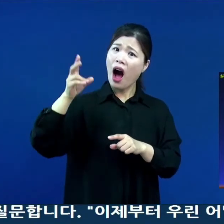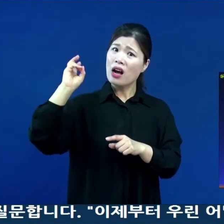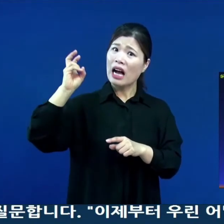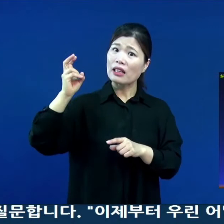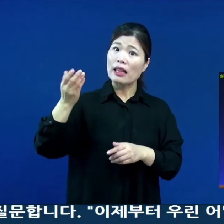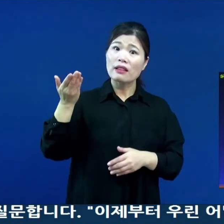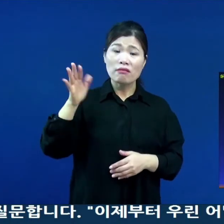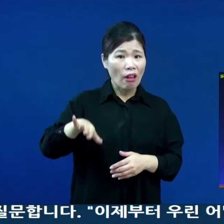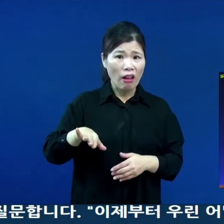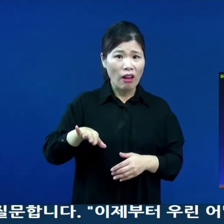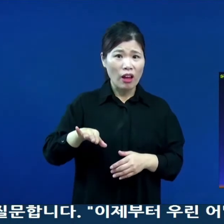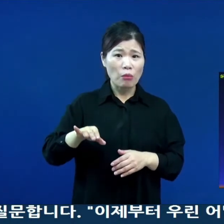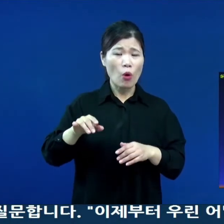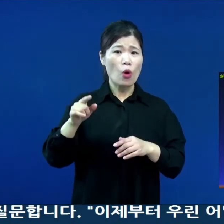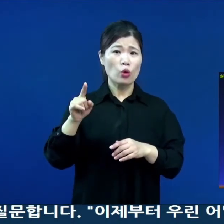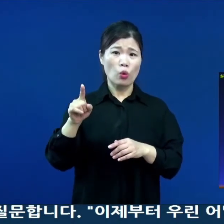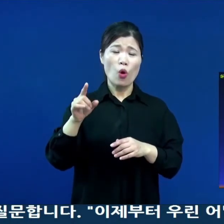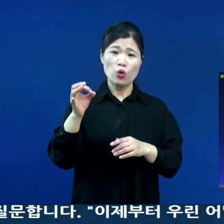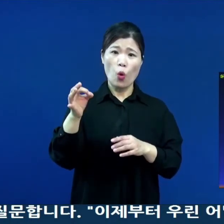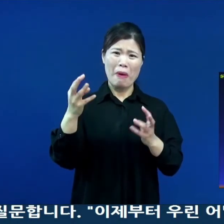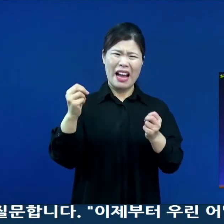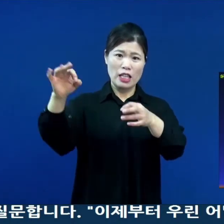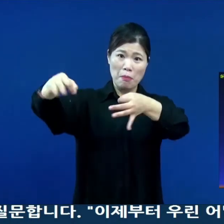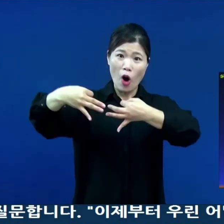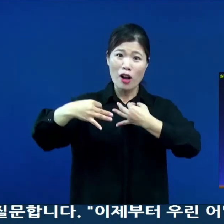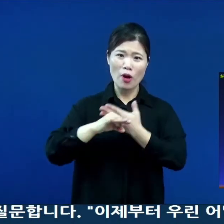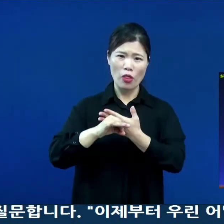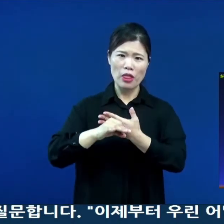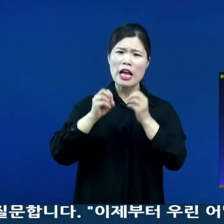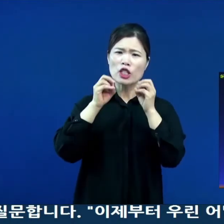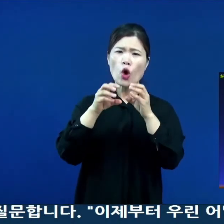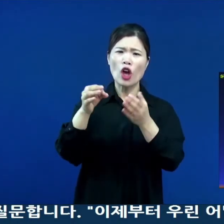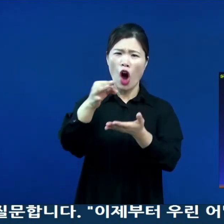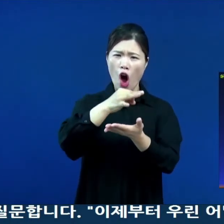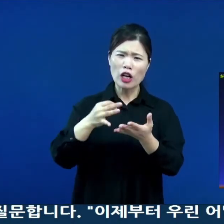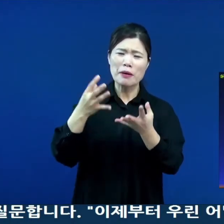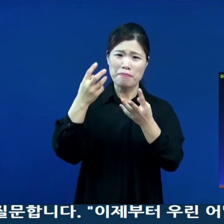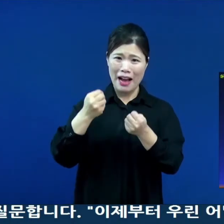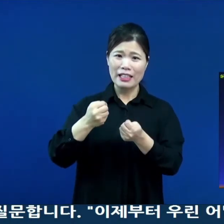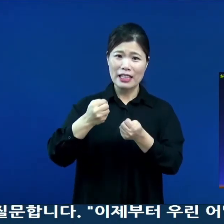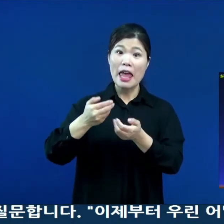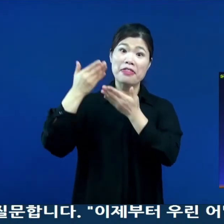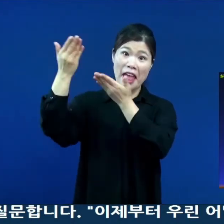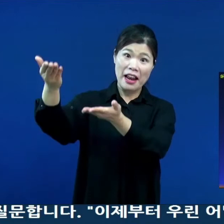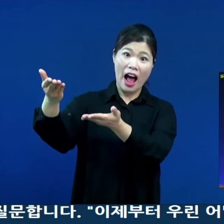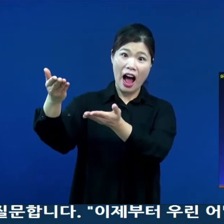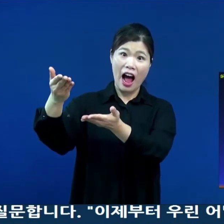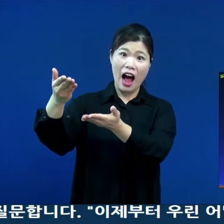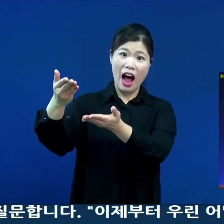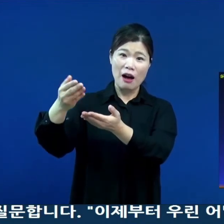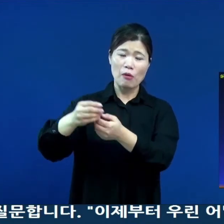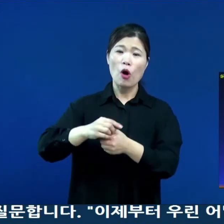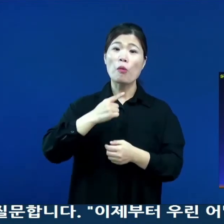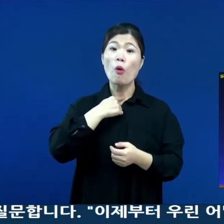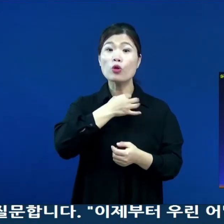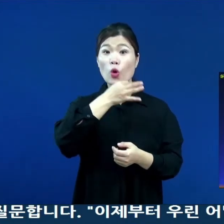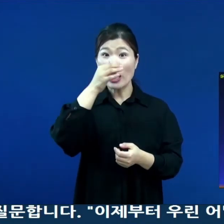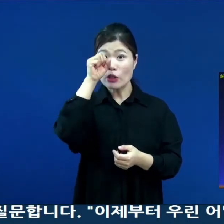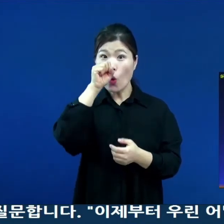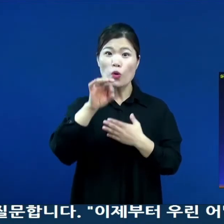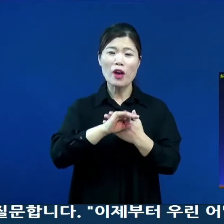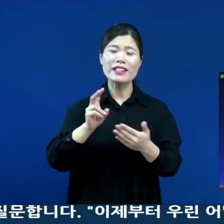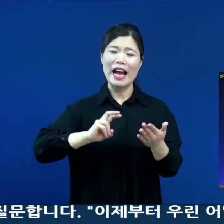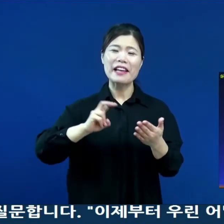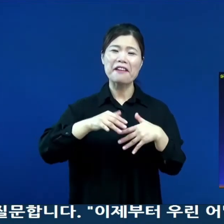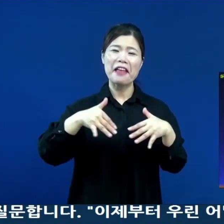같았는데 돈을 많이 벌면 선교 헌금을 많이 하라, 지식이 많으면 교사하라, 목소리가 좋으면 찬양대 하라, 이런 것이